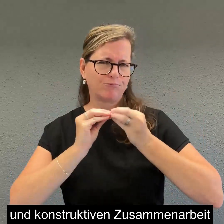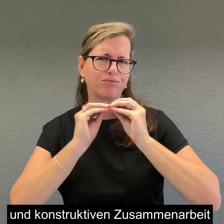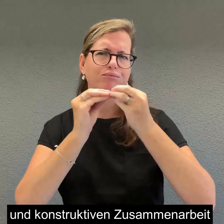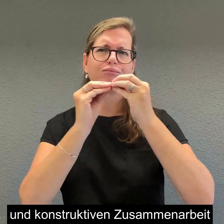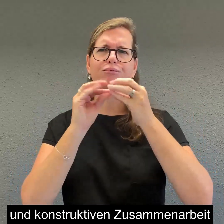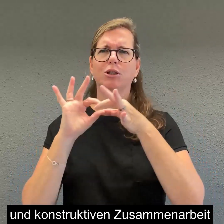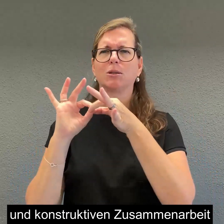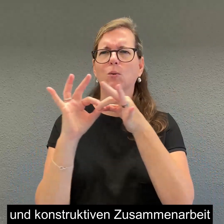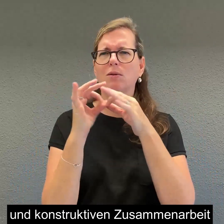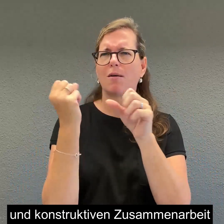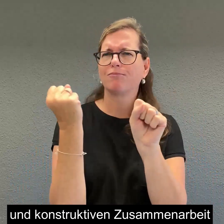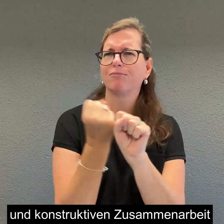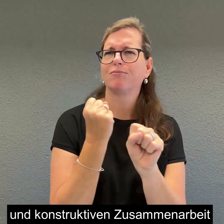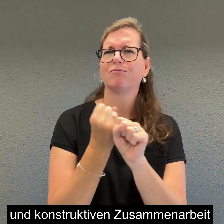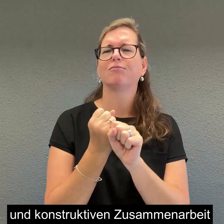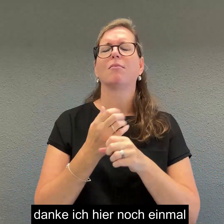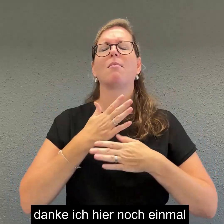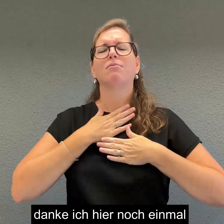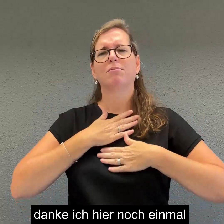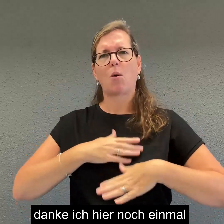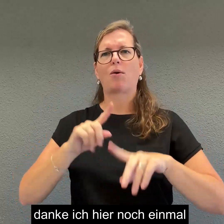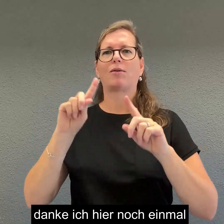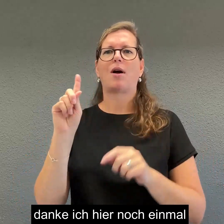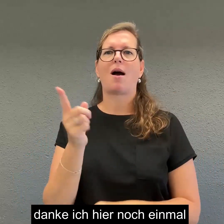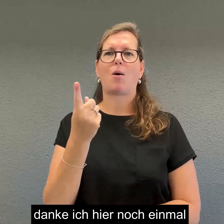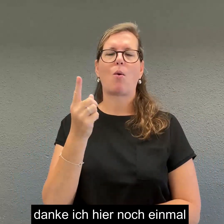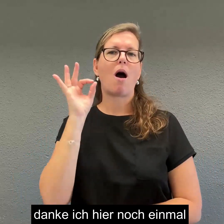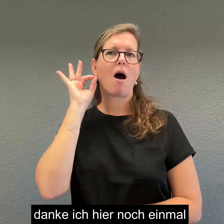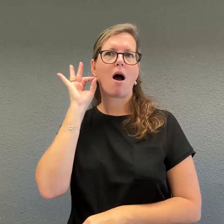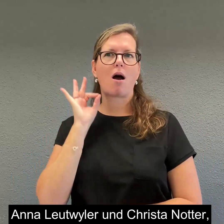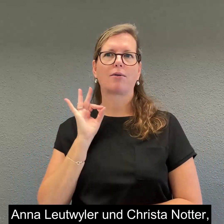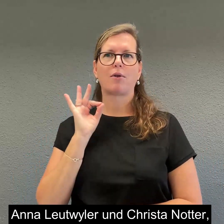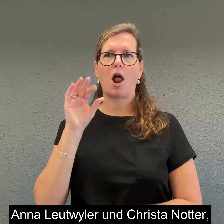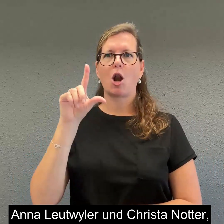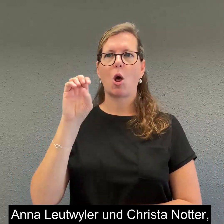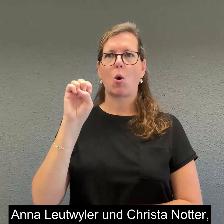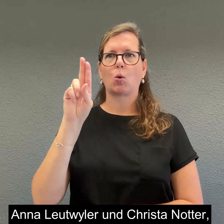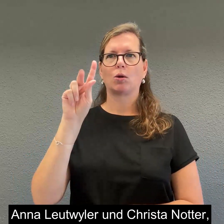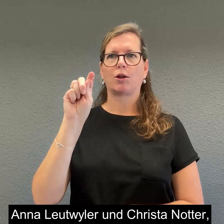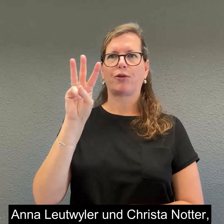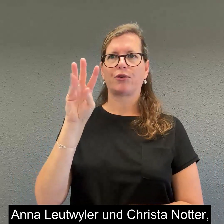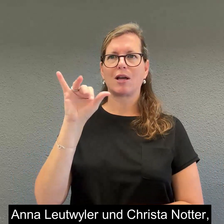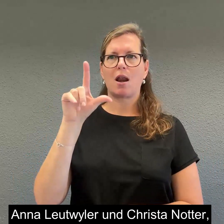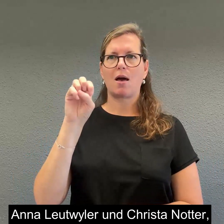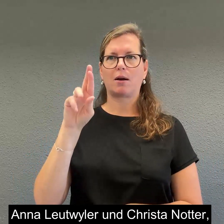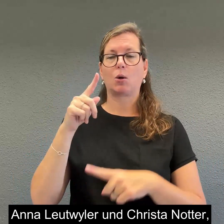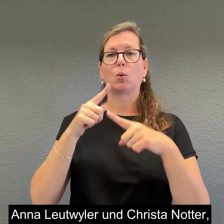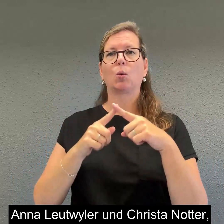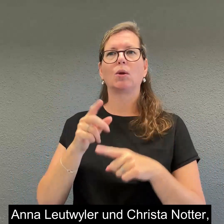konstruktiven Zusammenarbeit danke ich hier noch einmal Anna Leutwiller und